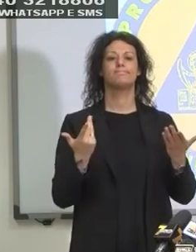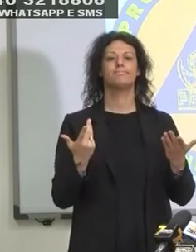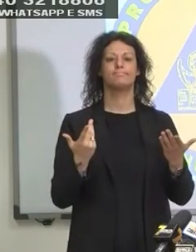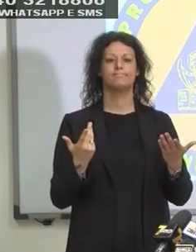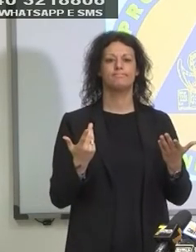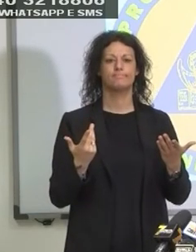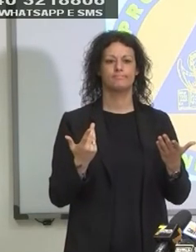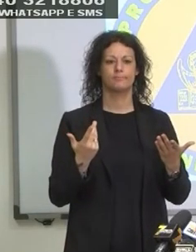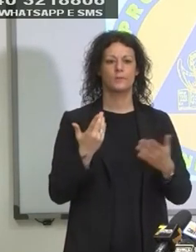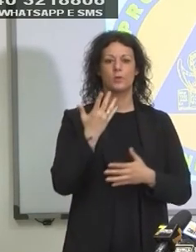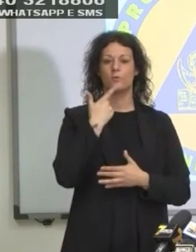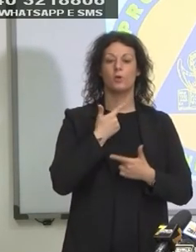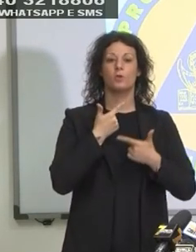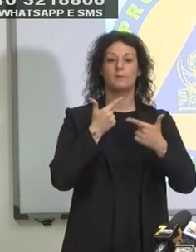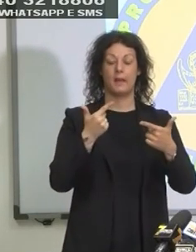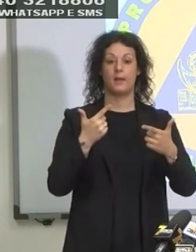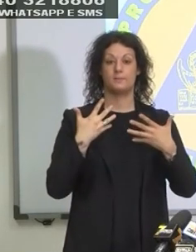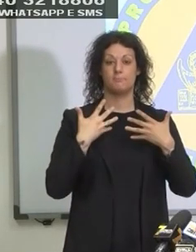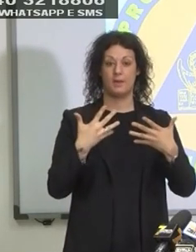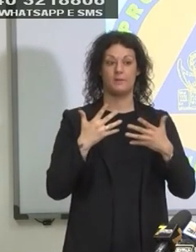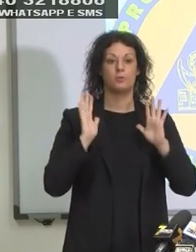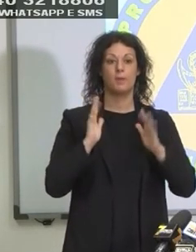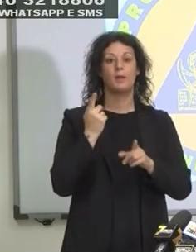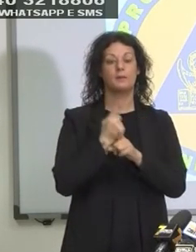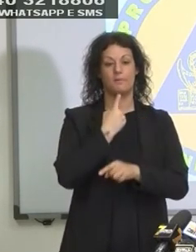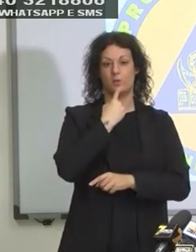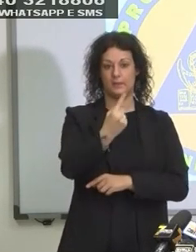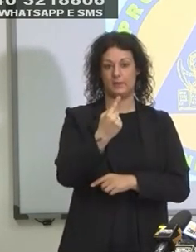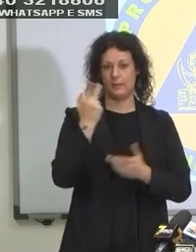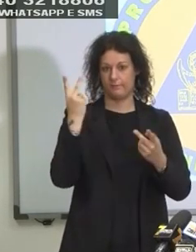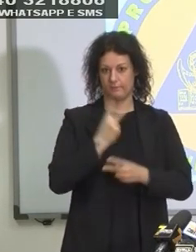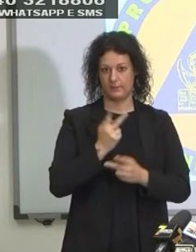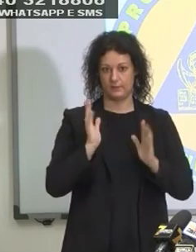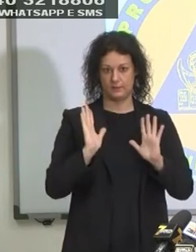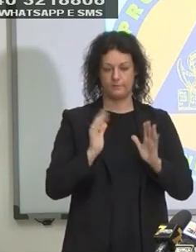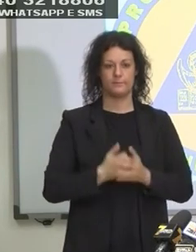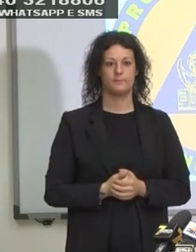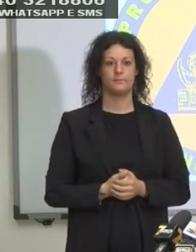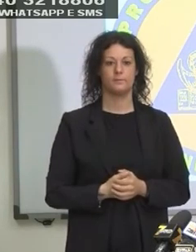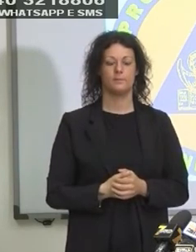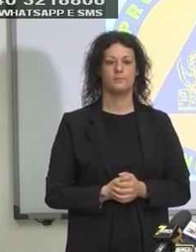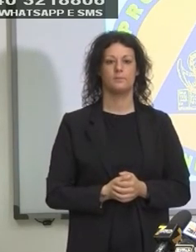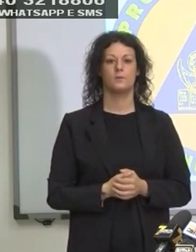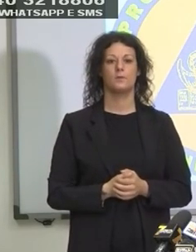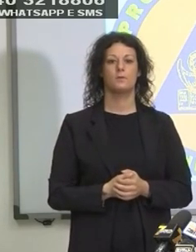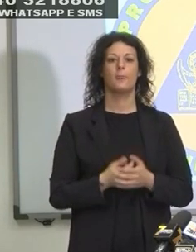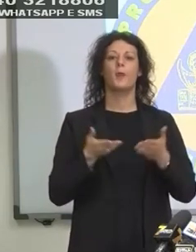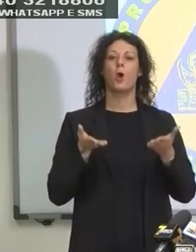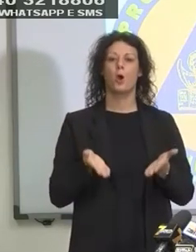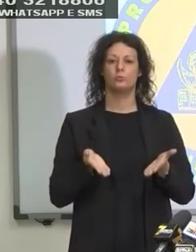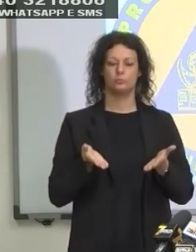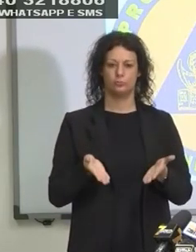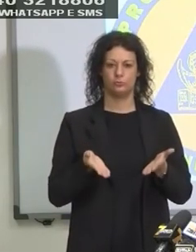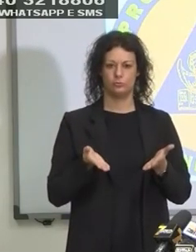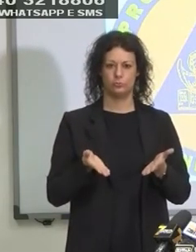Io non voglio inquietare nessuno, però ho l'obbligo di dire come stanno le cose. Oggi noi, me lo faceva notare anche l'assessore